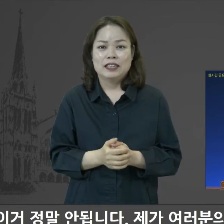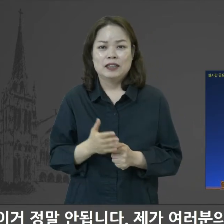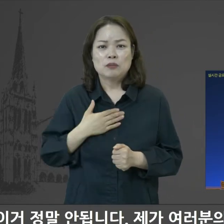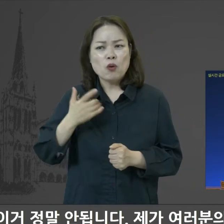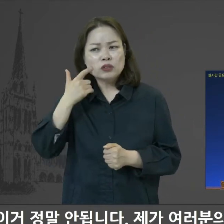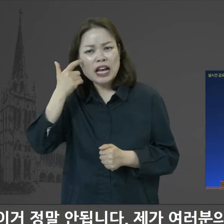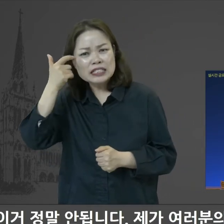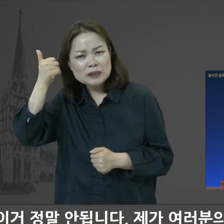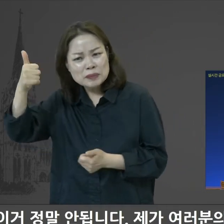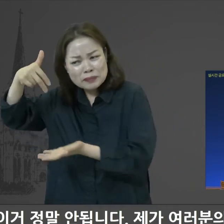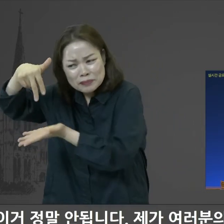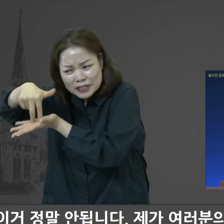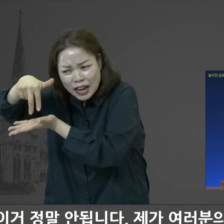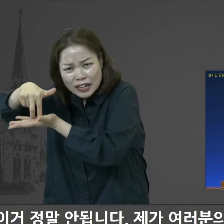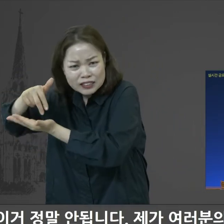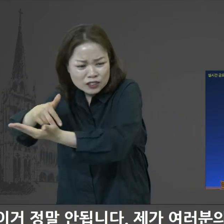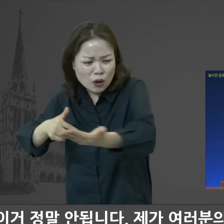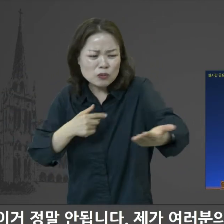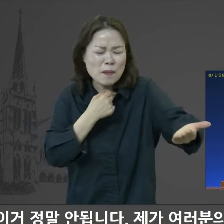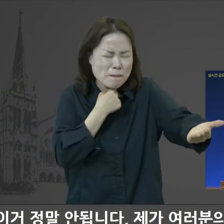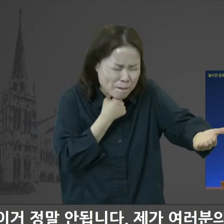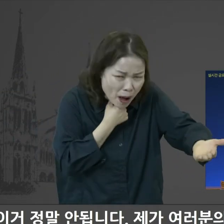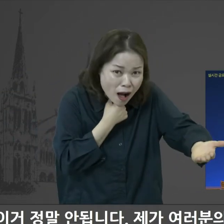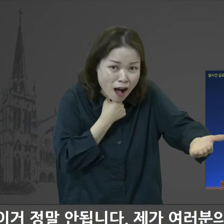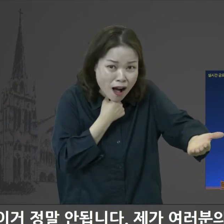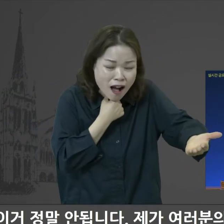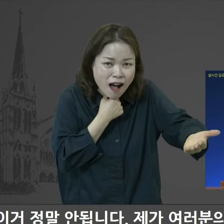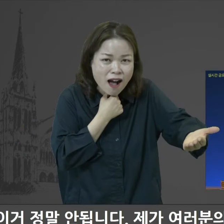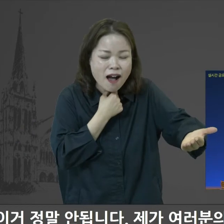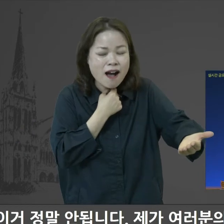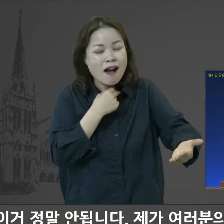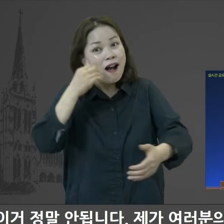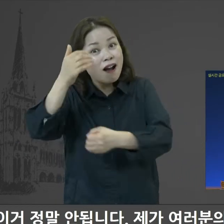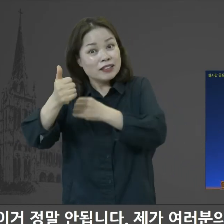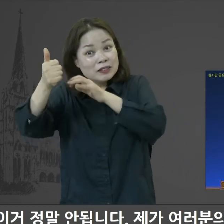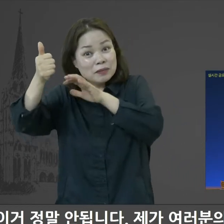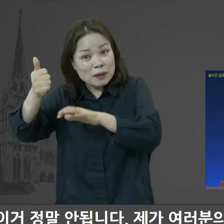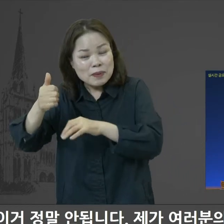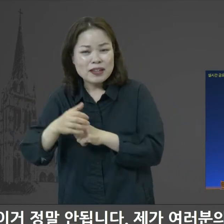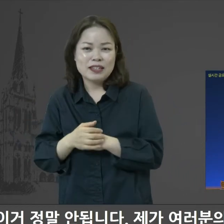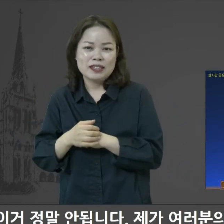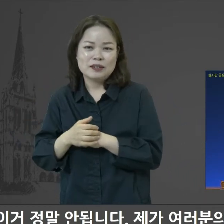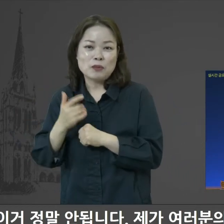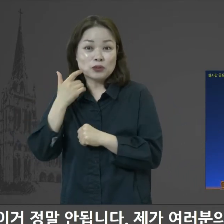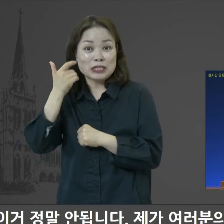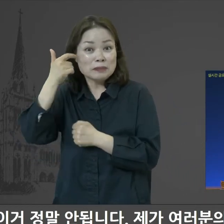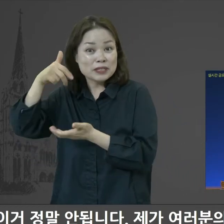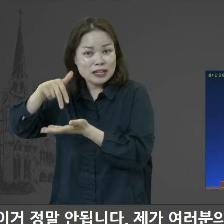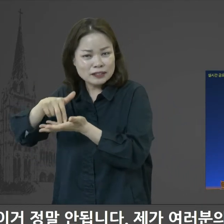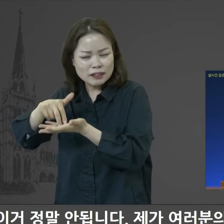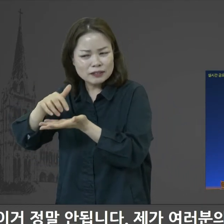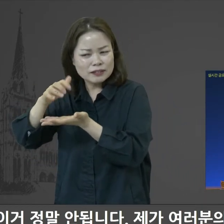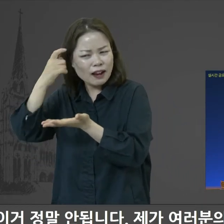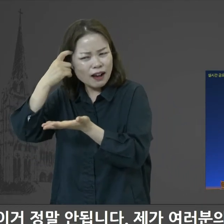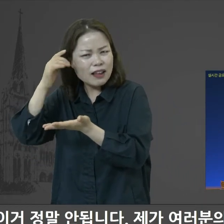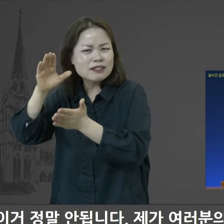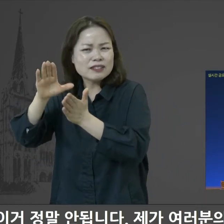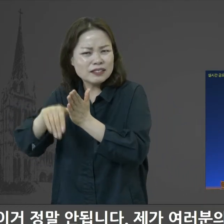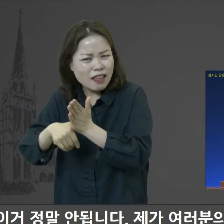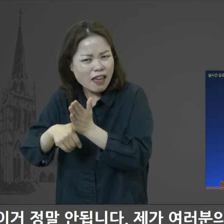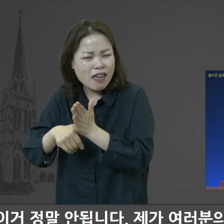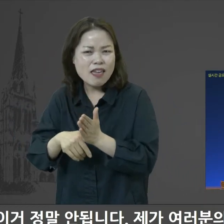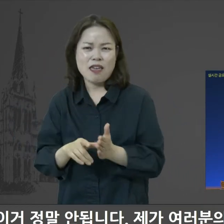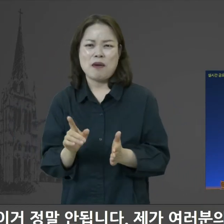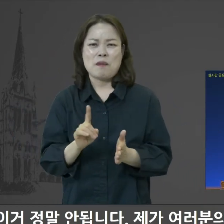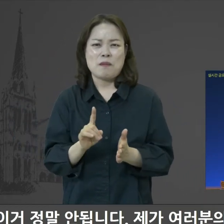정말 여러분들에게 바라고 정말 제가 하나님 앞에 제가 이 계산할 때는 이런 계산을 제가